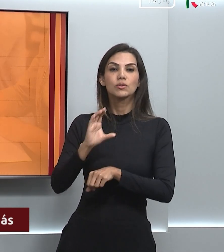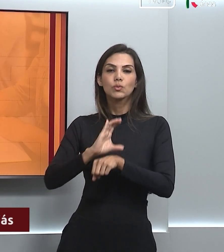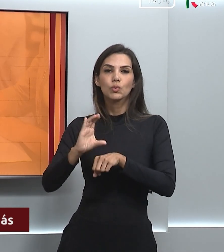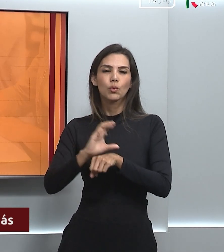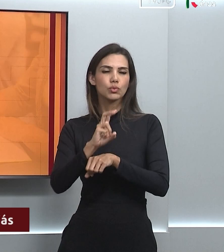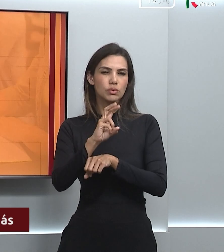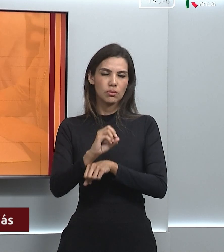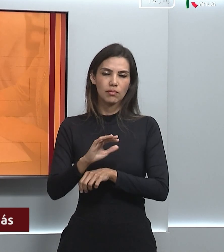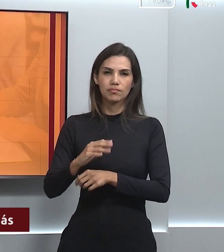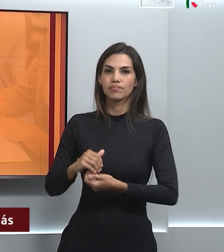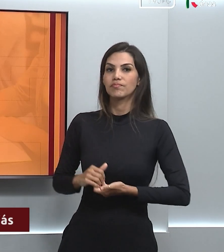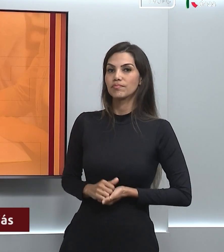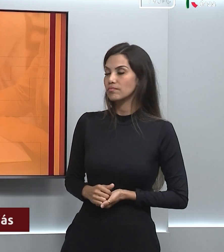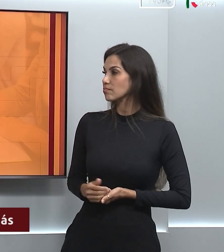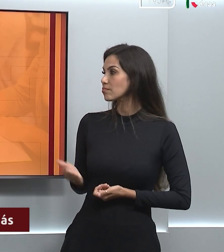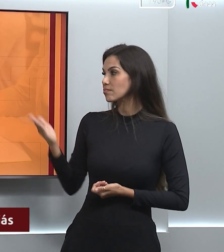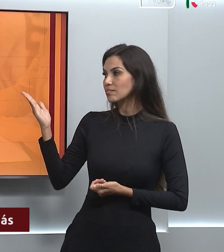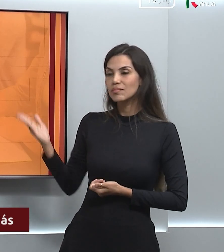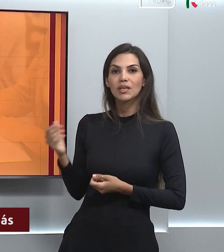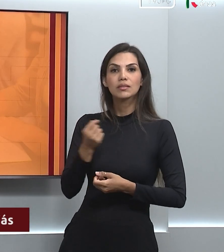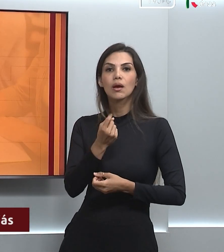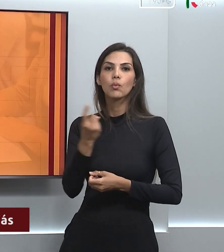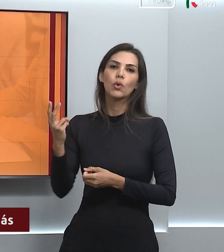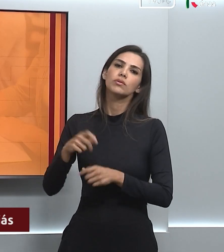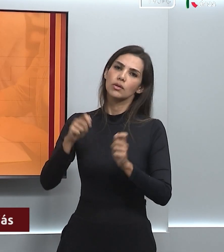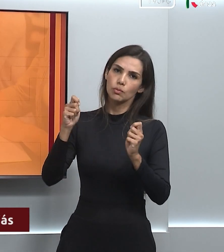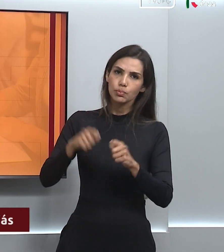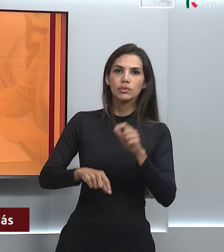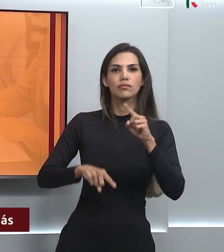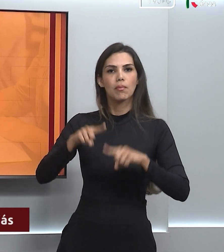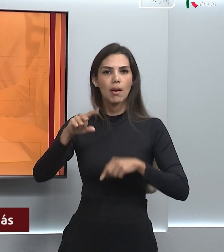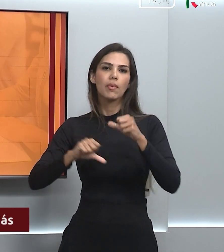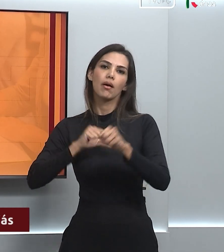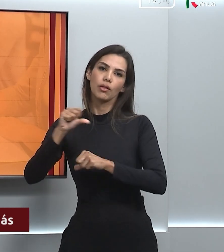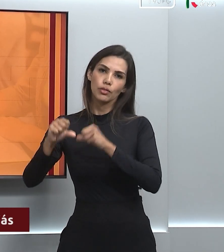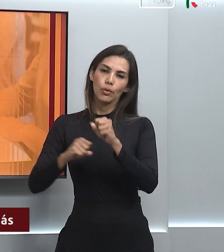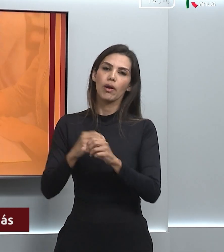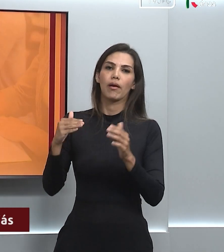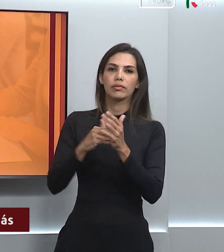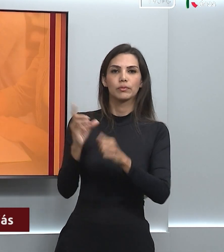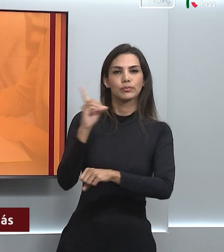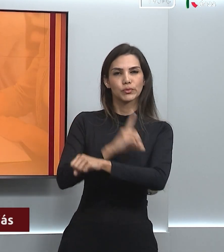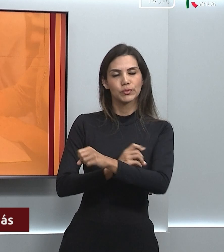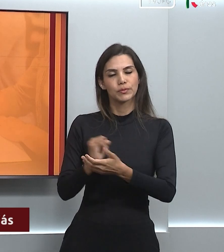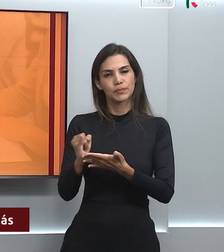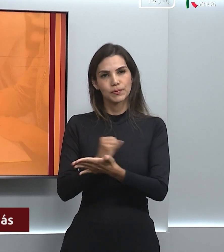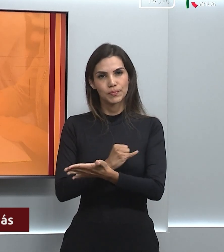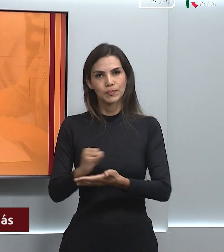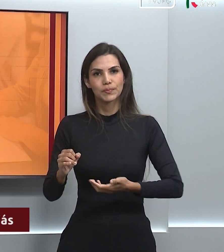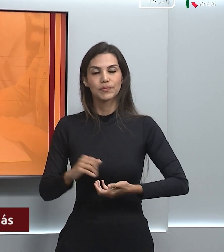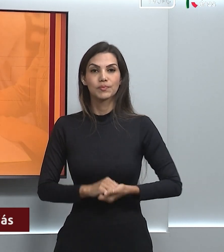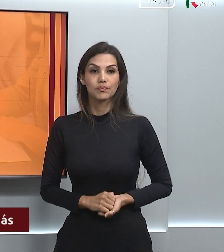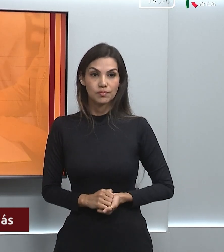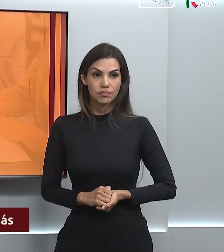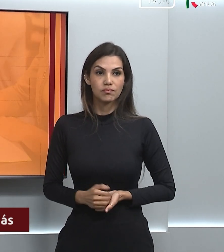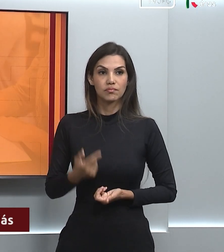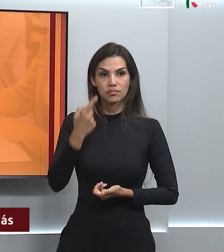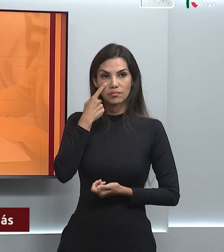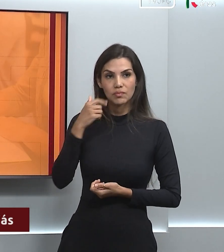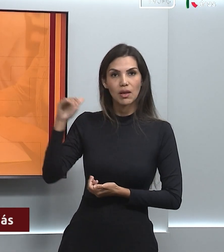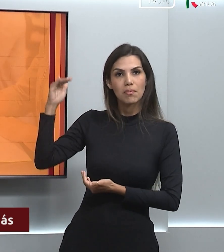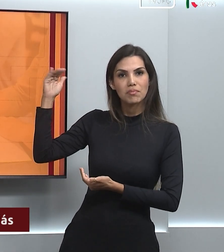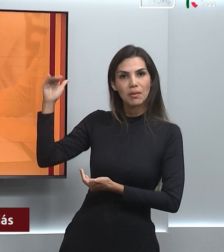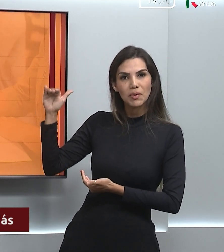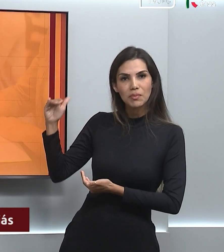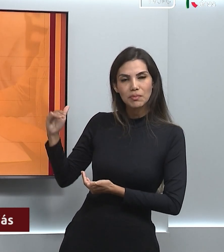cursos. Lembrando que esses números podem variar até o início das inscrições. Seguindo para o cronograma do